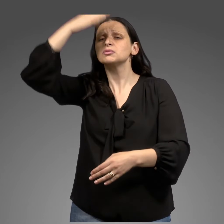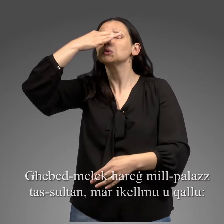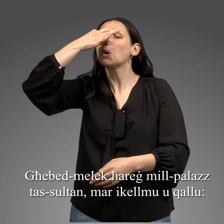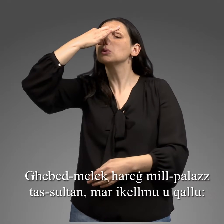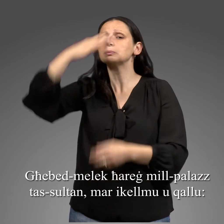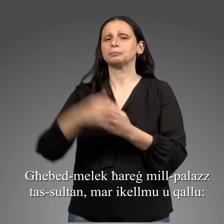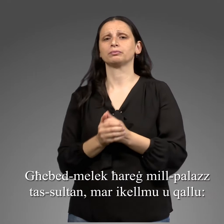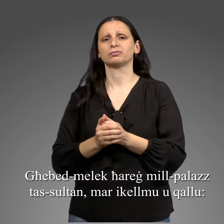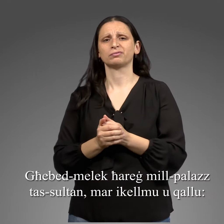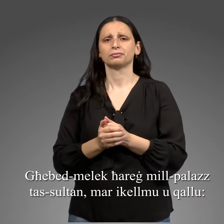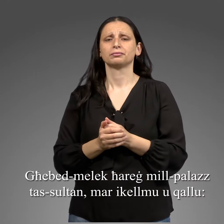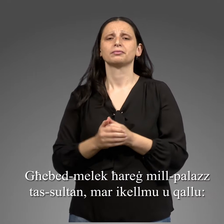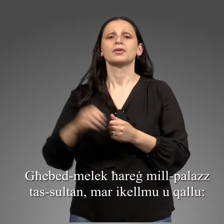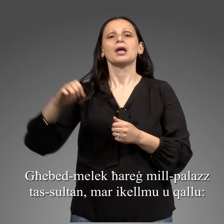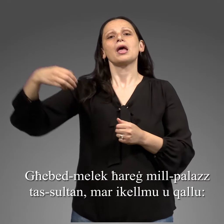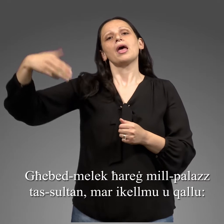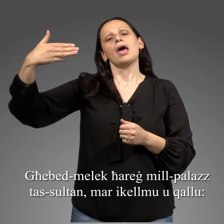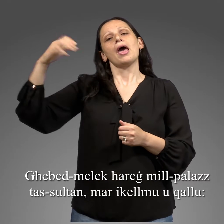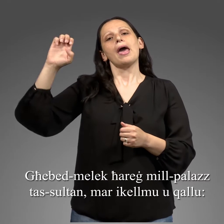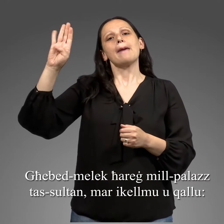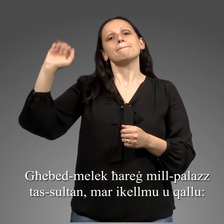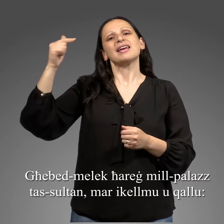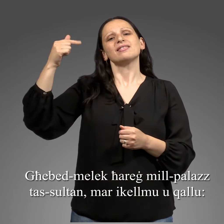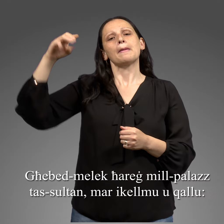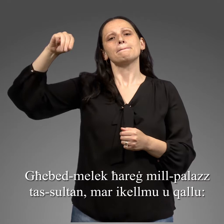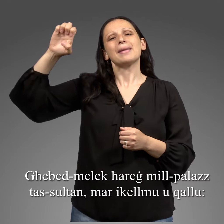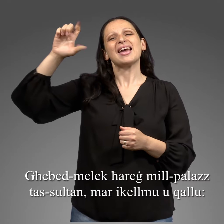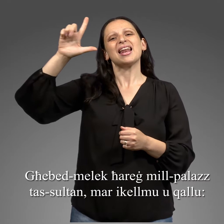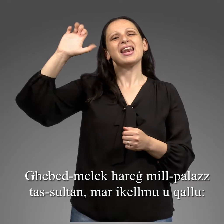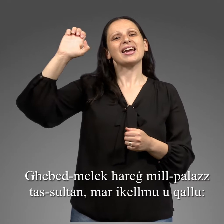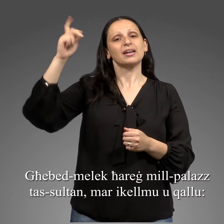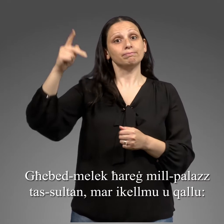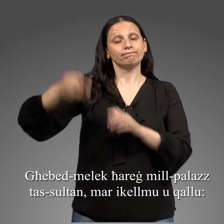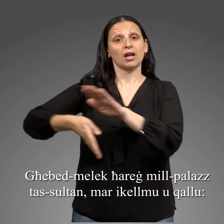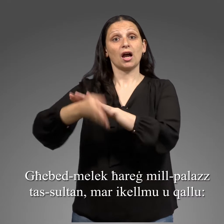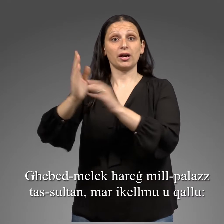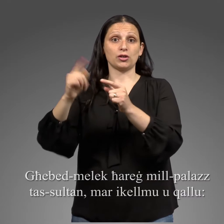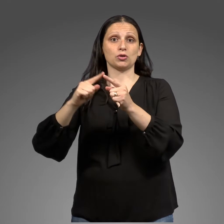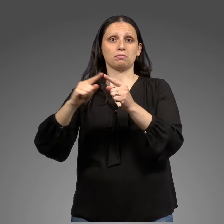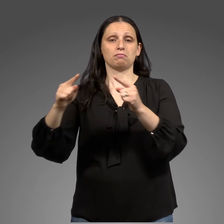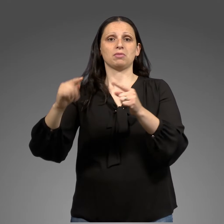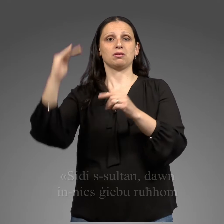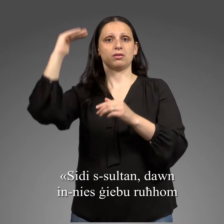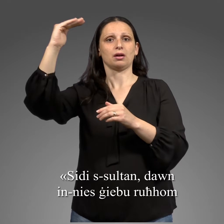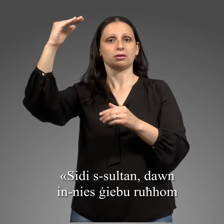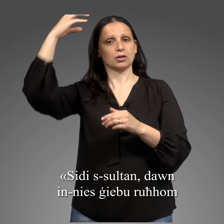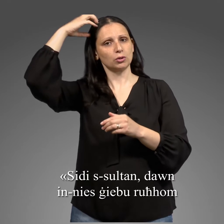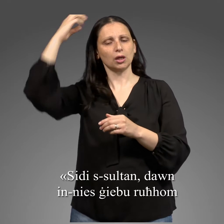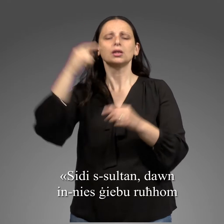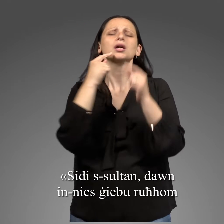Ebet melek ħarreċ mil-palazz ta' s-sultan Ma rikallmu għallu Sidi s-sultan